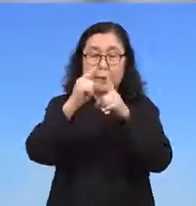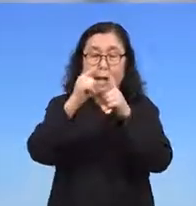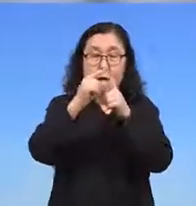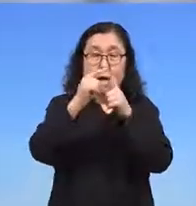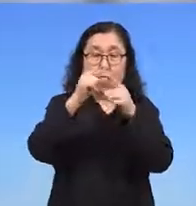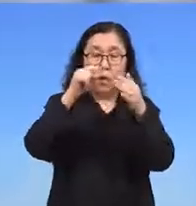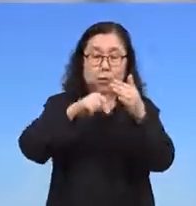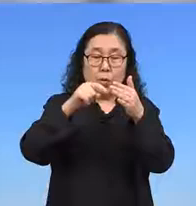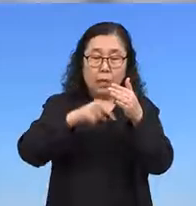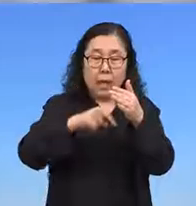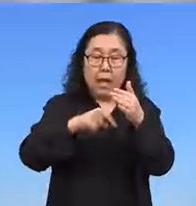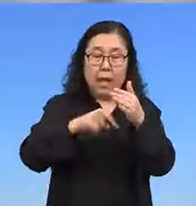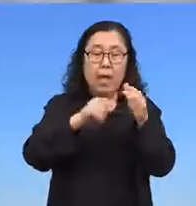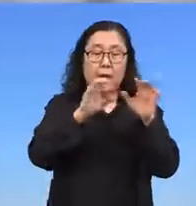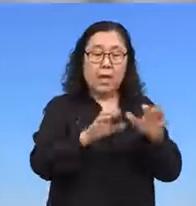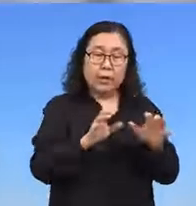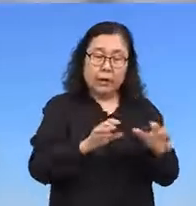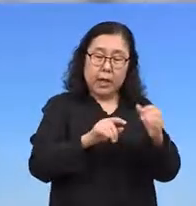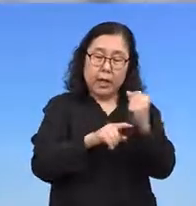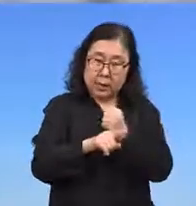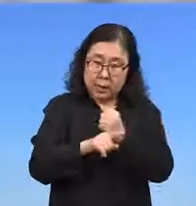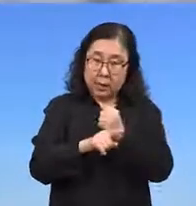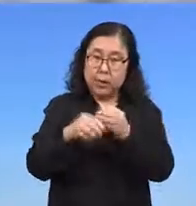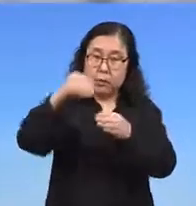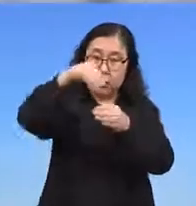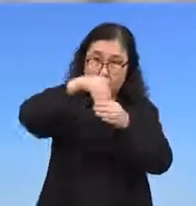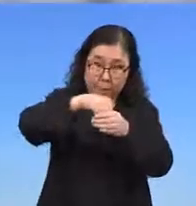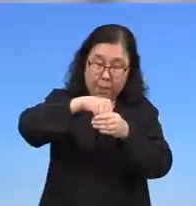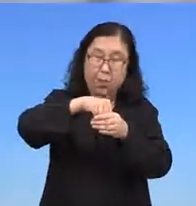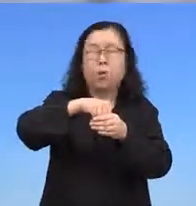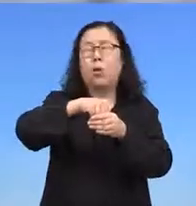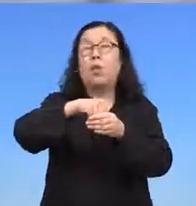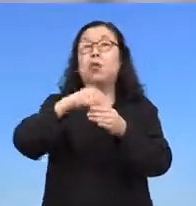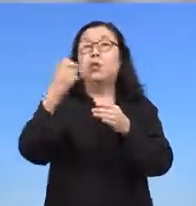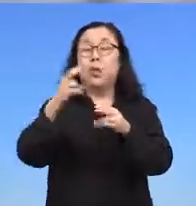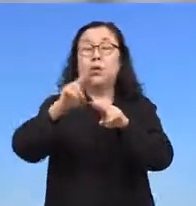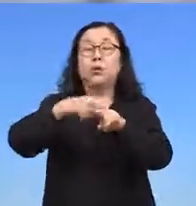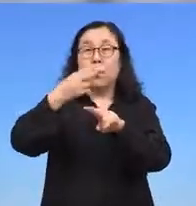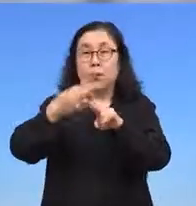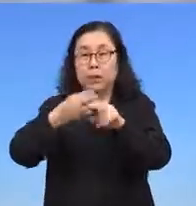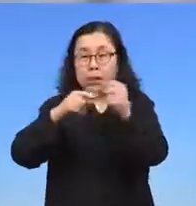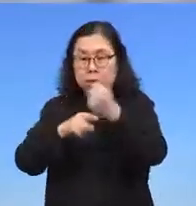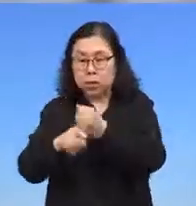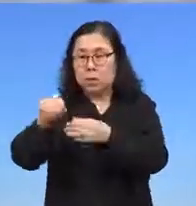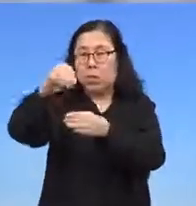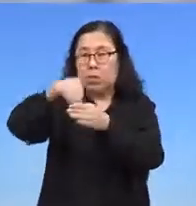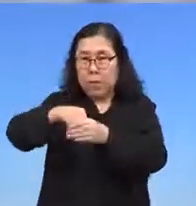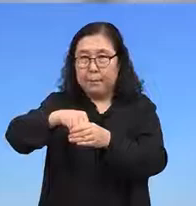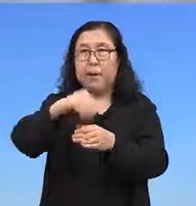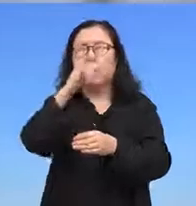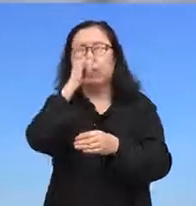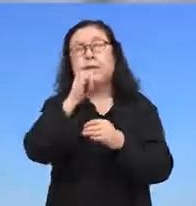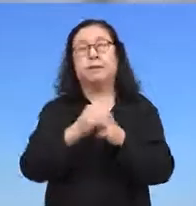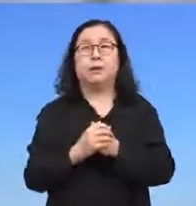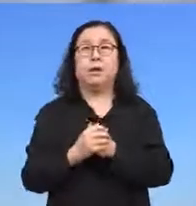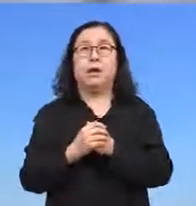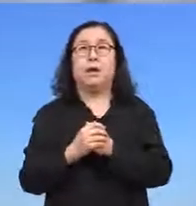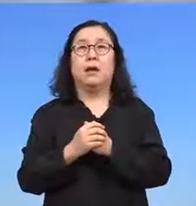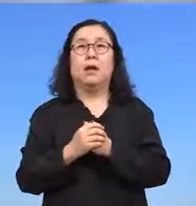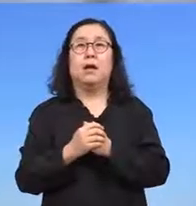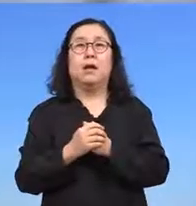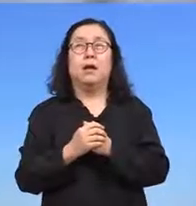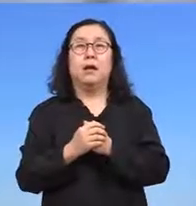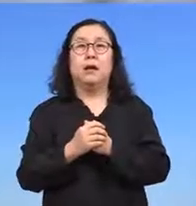현재라는 뜻을 가진 프레젠트가 또 선물이라는 뜻을 갖고 있다는 겁니다. 그 이런 단어를 가지고 현재라는